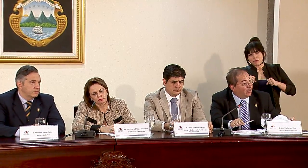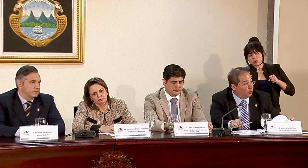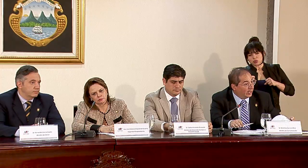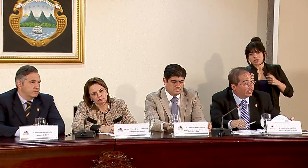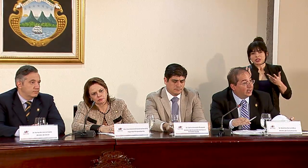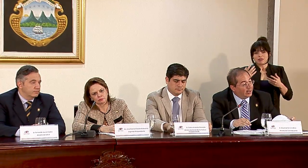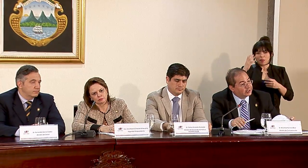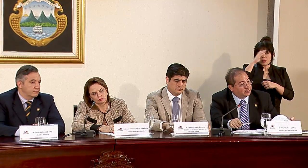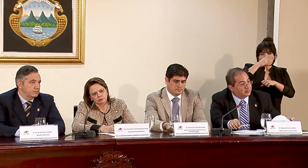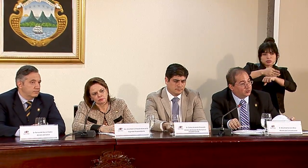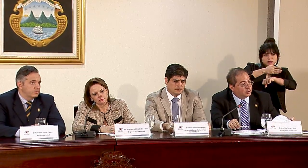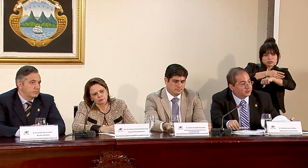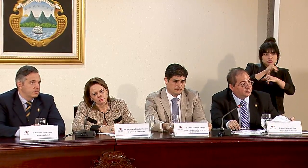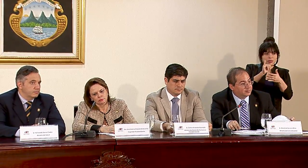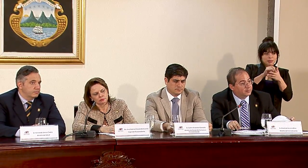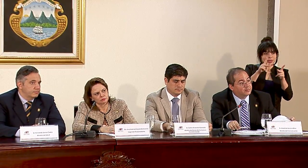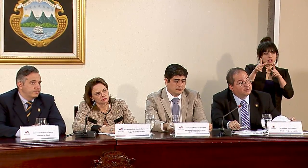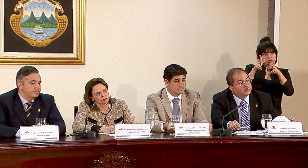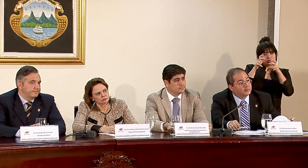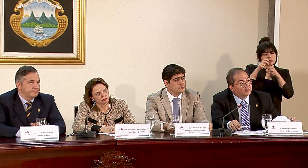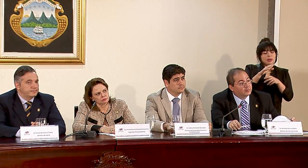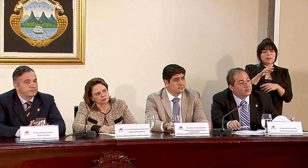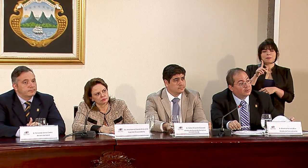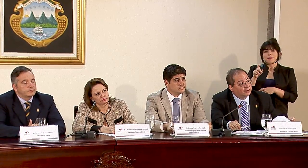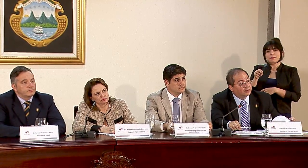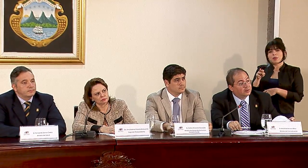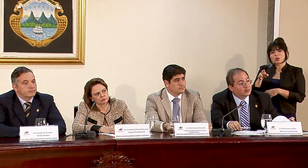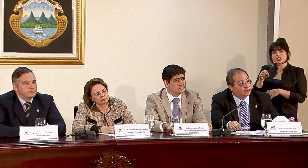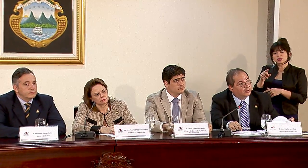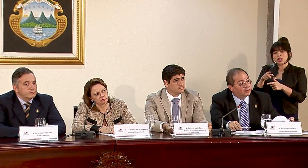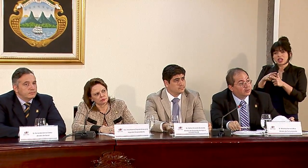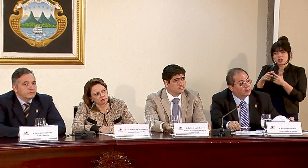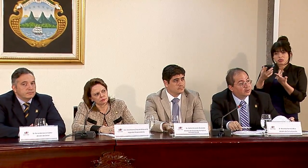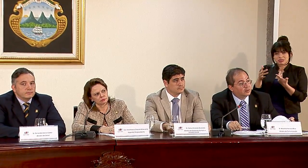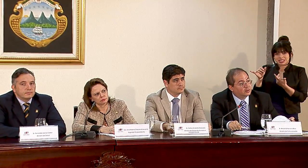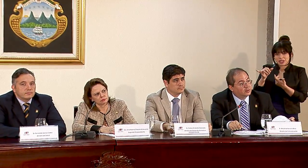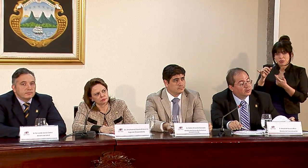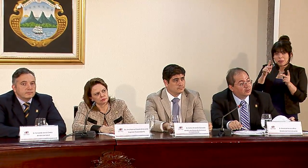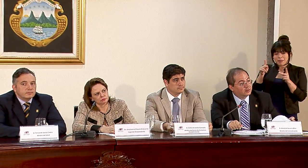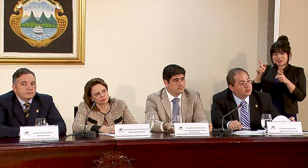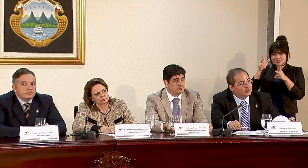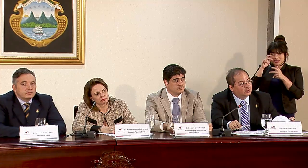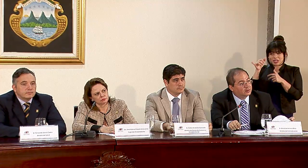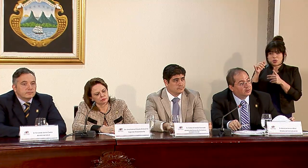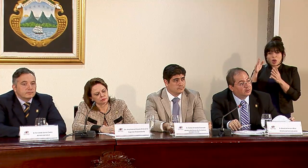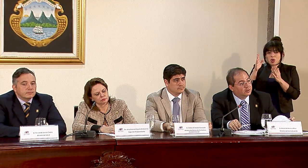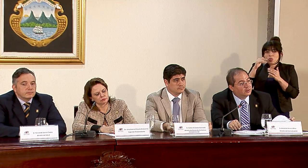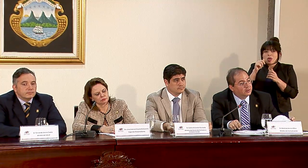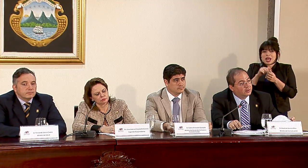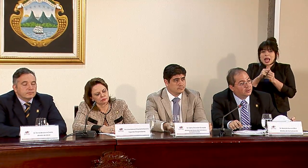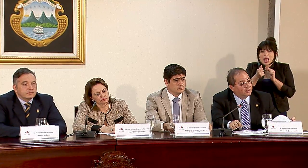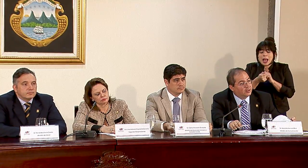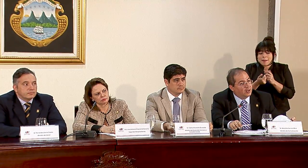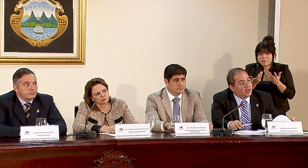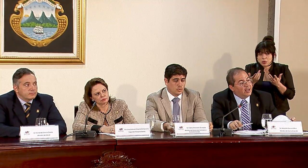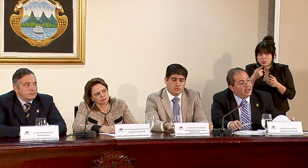a mejorar en esas percepciones. Pero, ¿cuál la de los ciudadanos y no hay hasta el cambio?